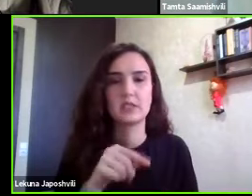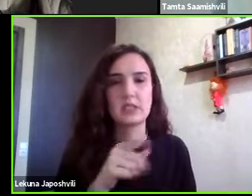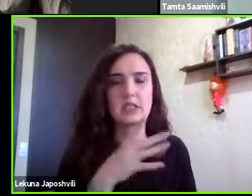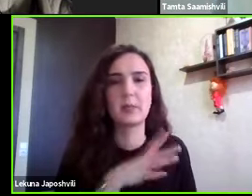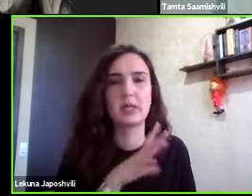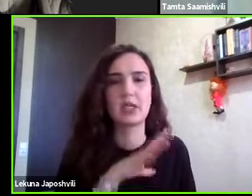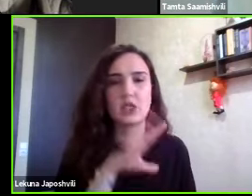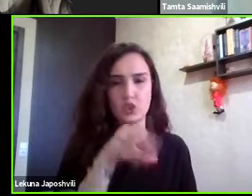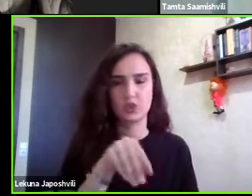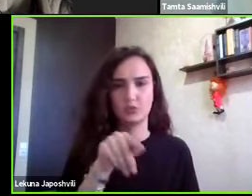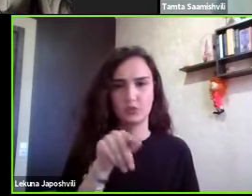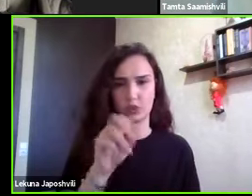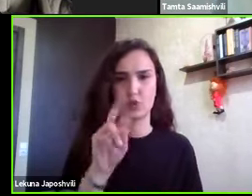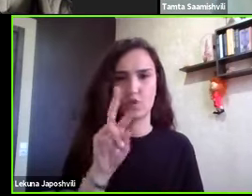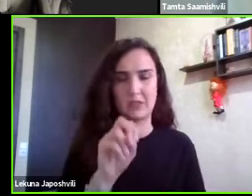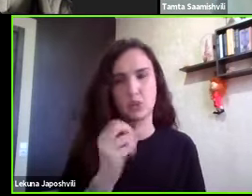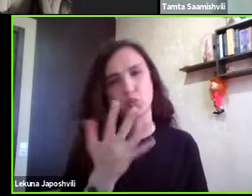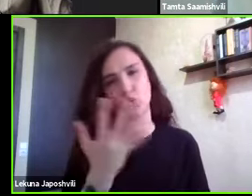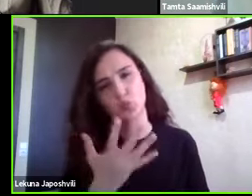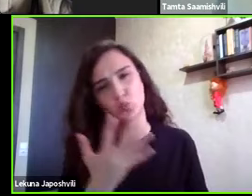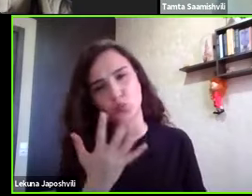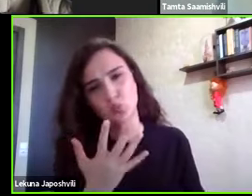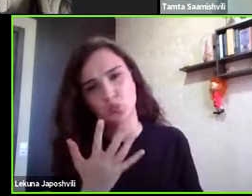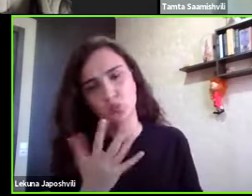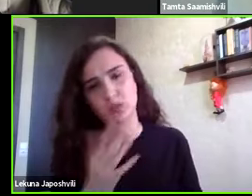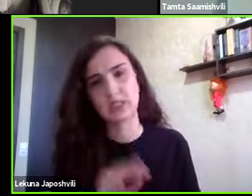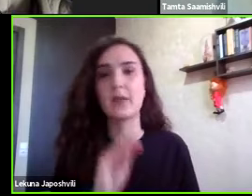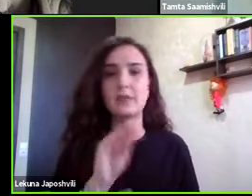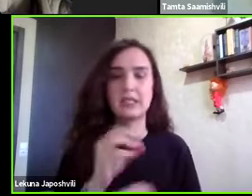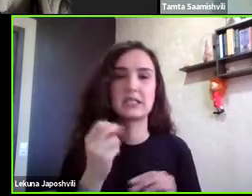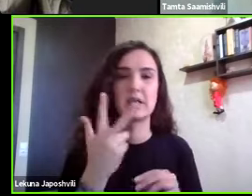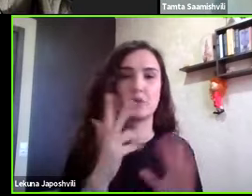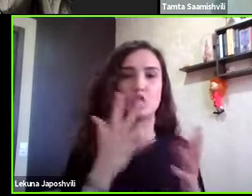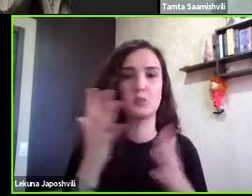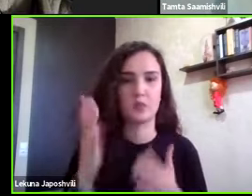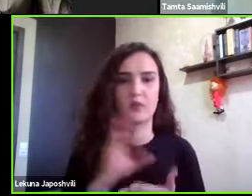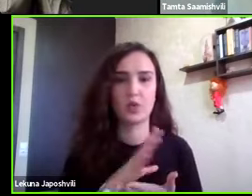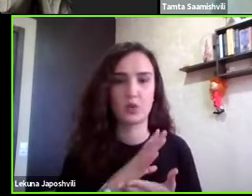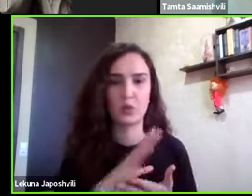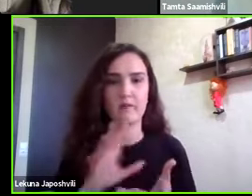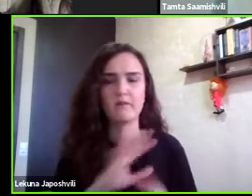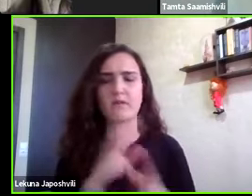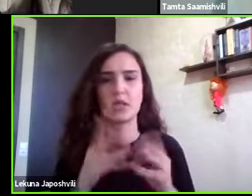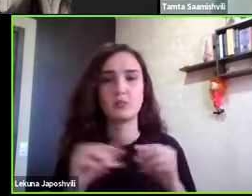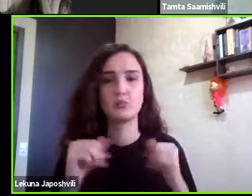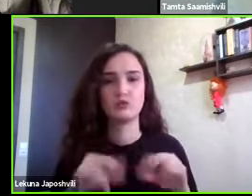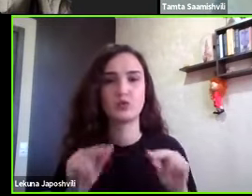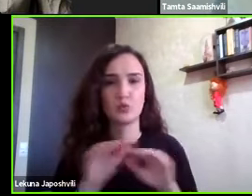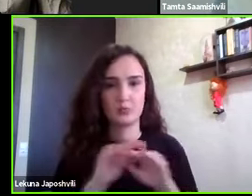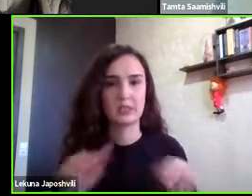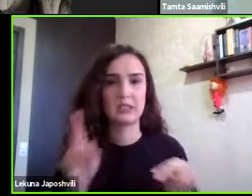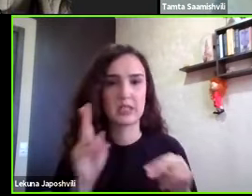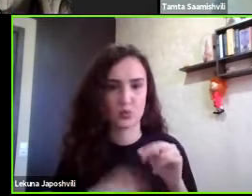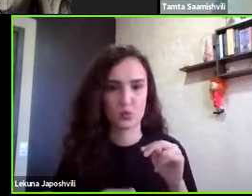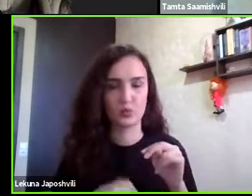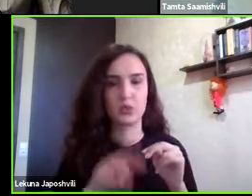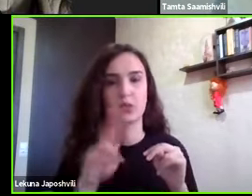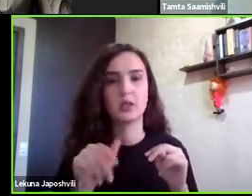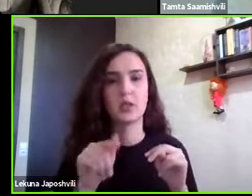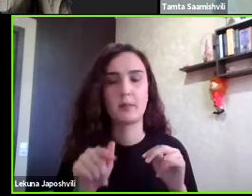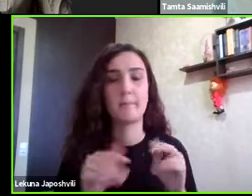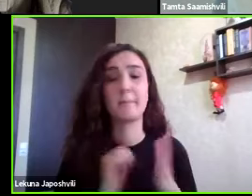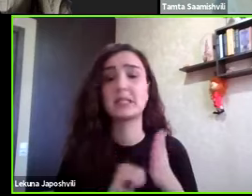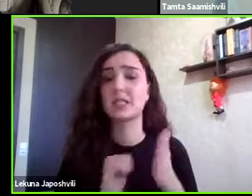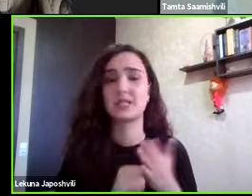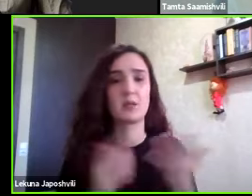თბილისში 12 თუ არ დაემატა 13 შემთხვევა იყო. ყველა მშვიდობიანად დასრულდა და